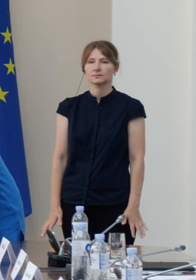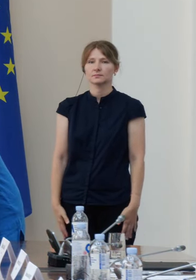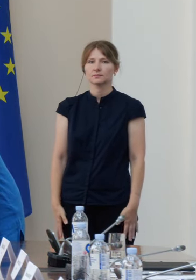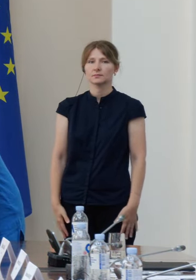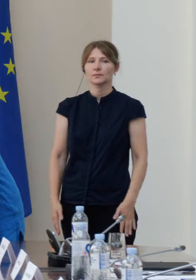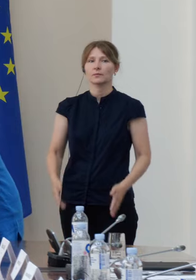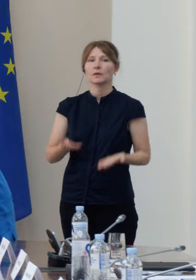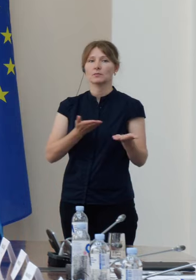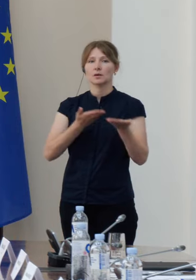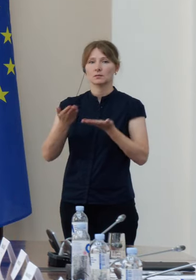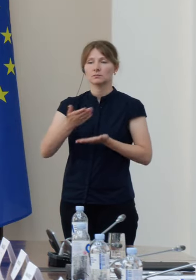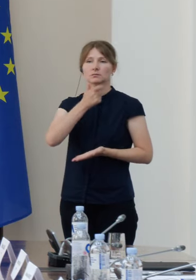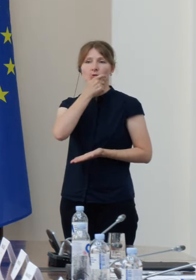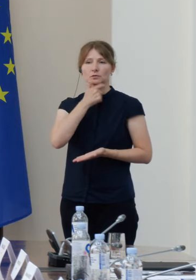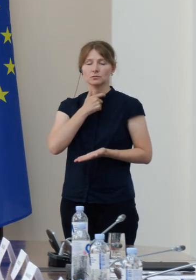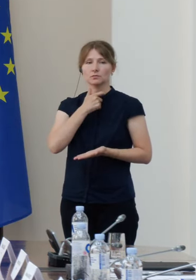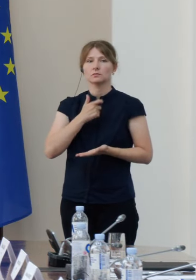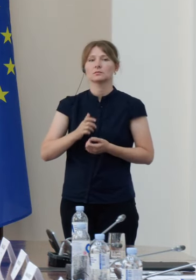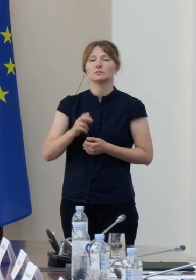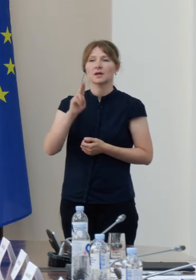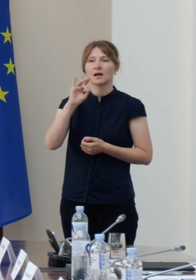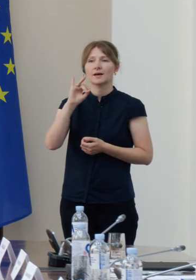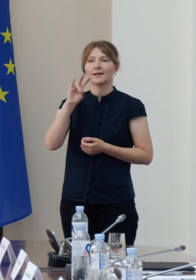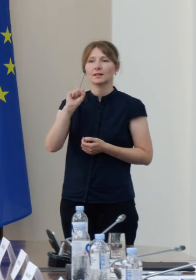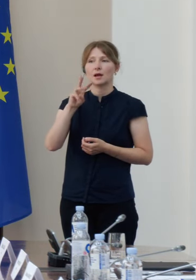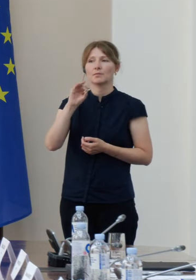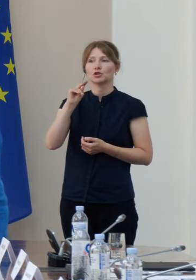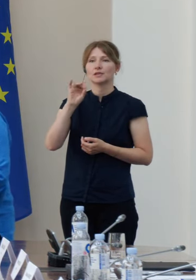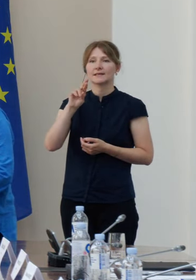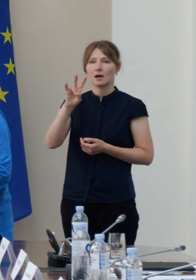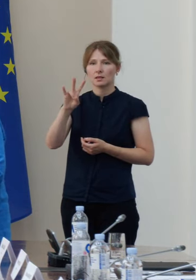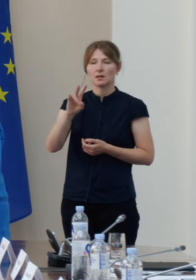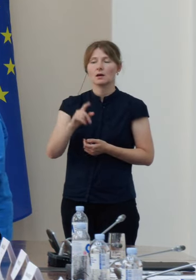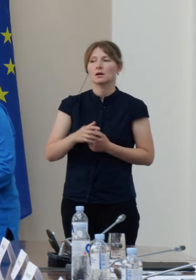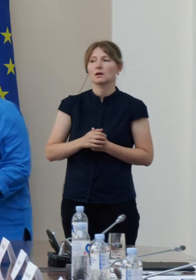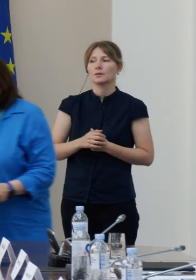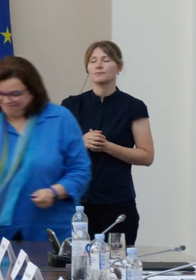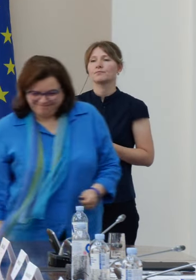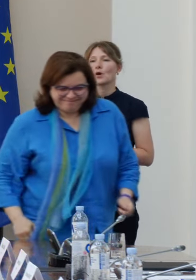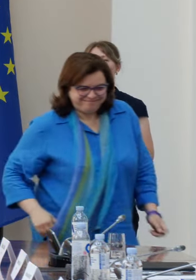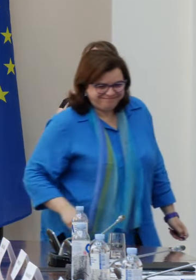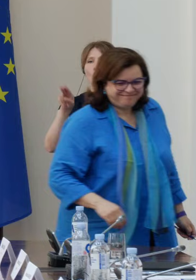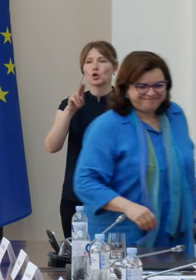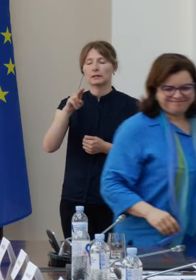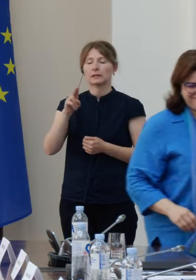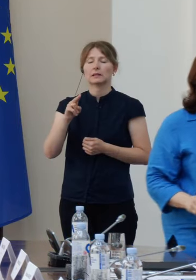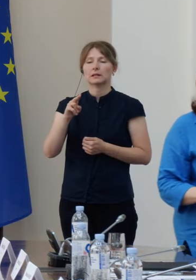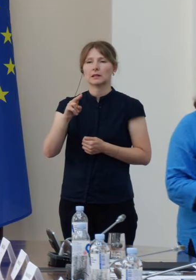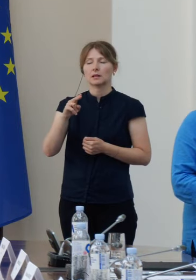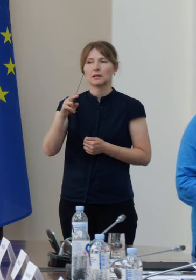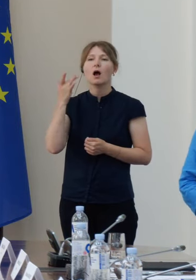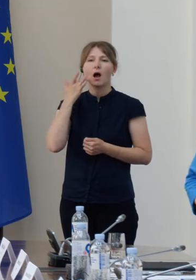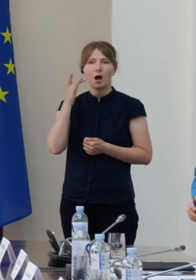În continuare, va semna angajamentul doamna Karina Nercesean, reprezentantă de țară a Fondului Națiunilor Unite pentru